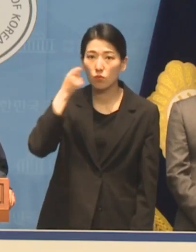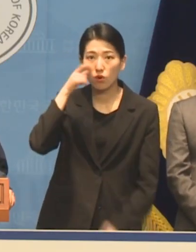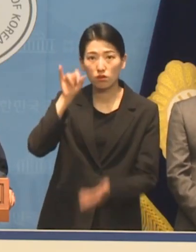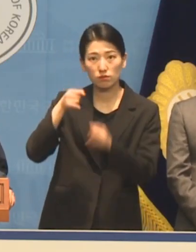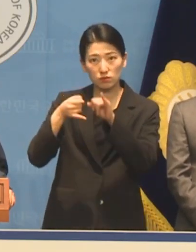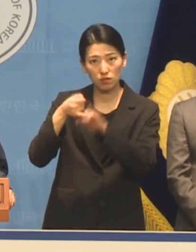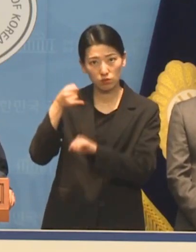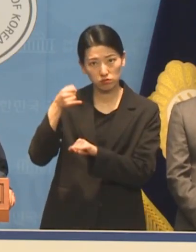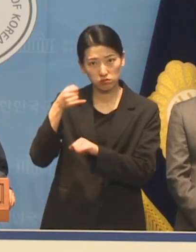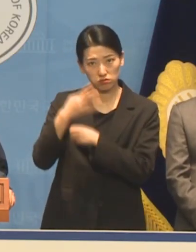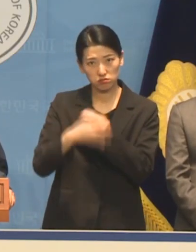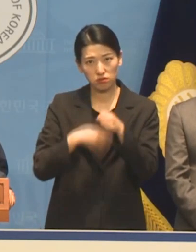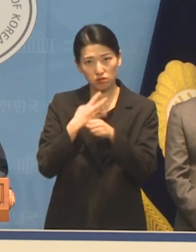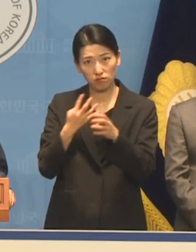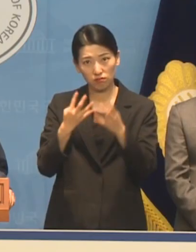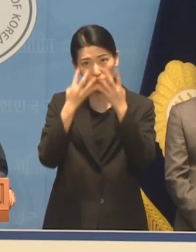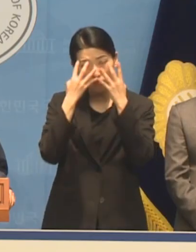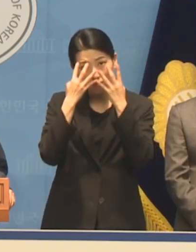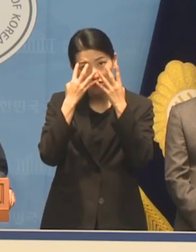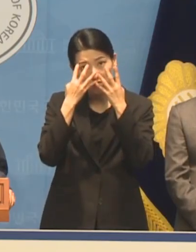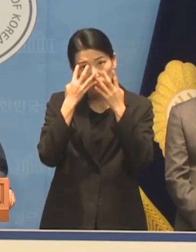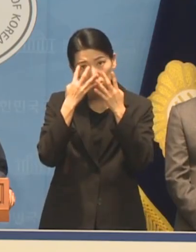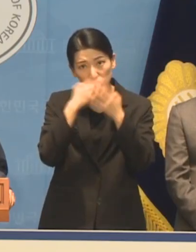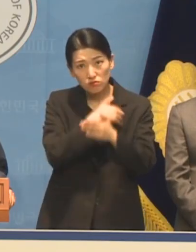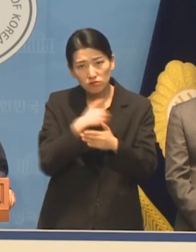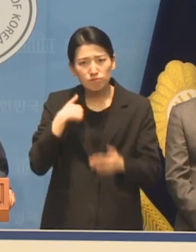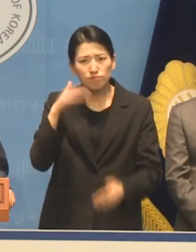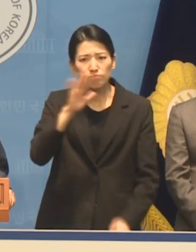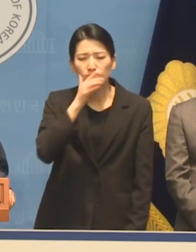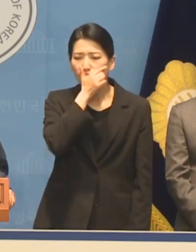임금체불로 4년형을 받고 있지만 이걸로 부족하고